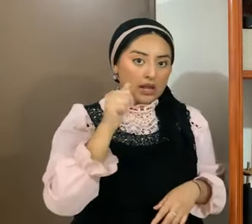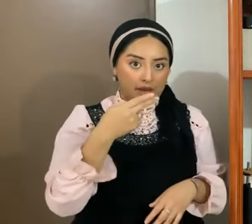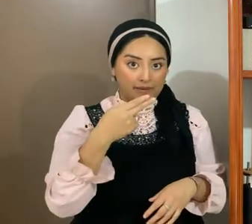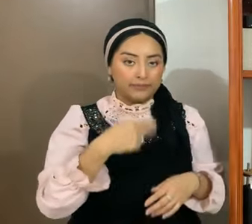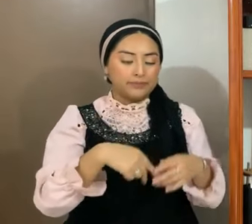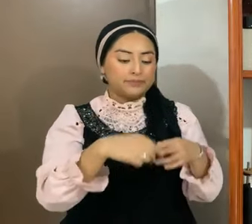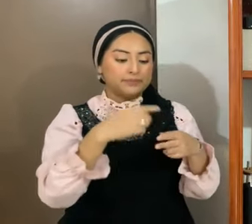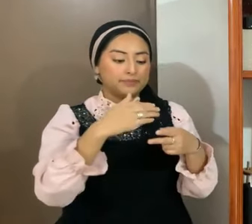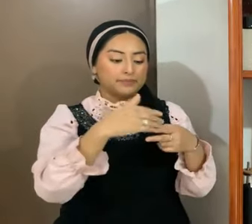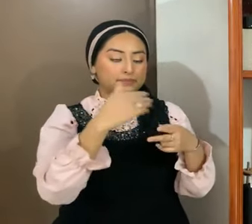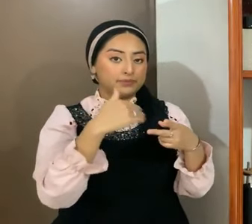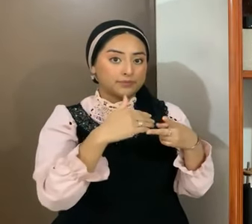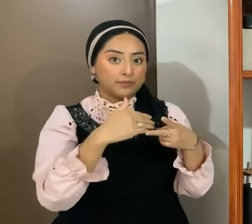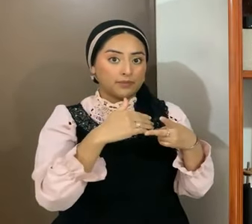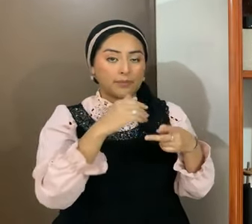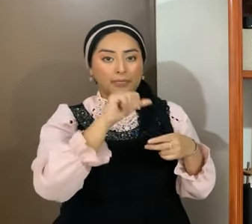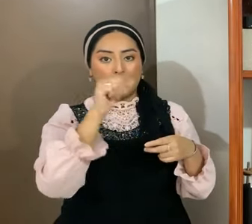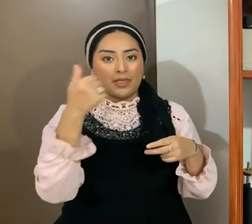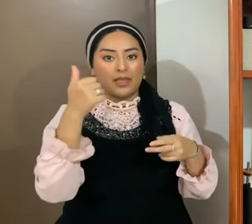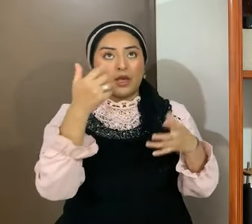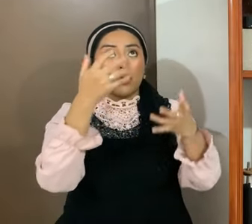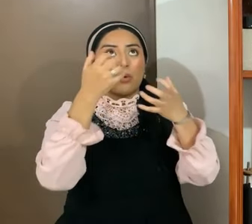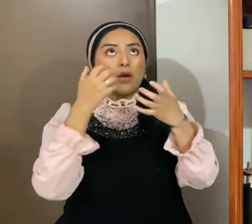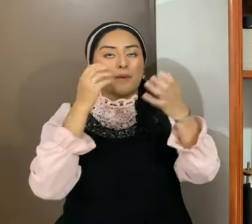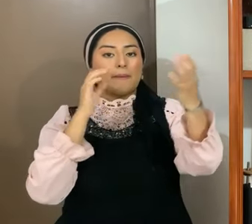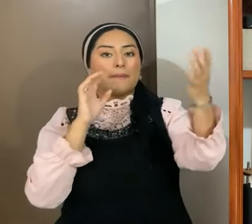Las oblaciones, minjá.